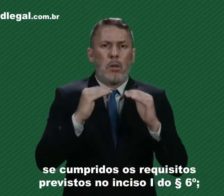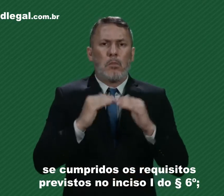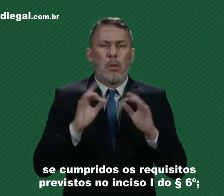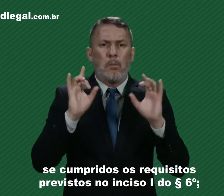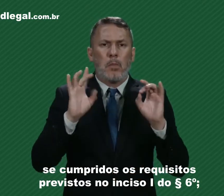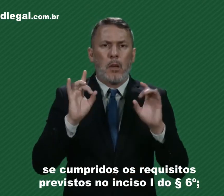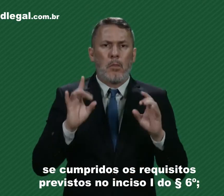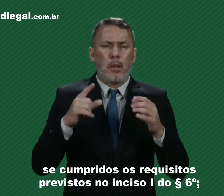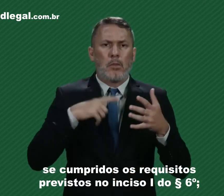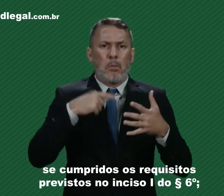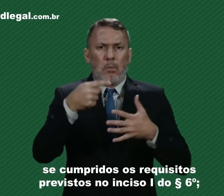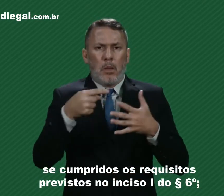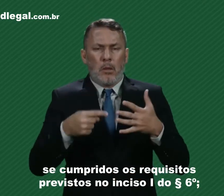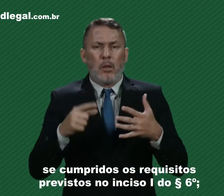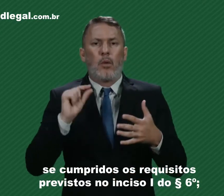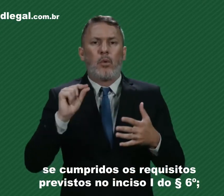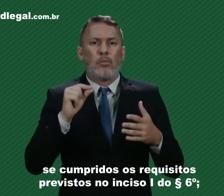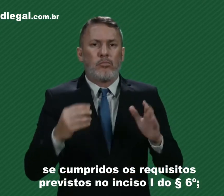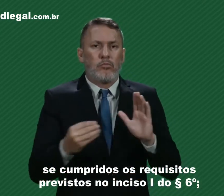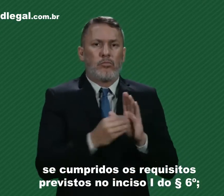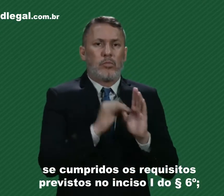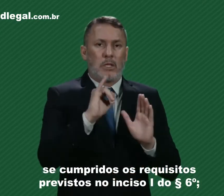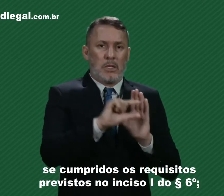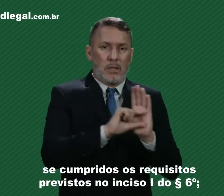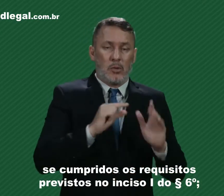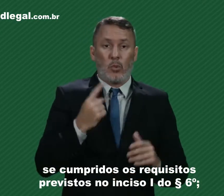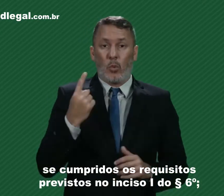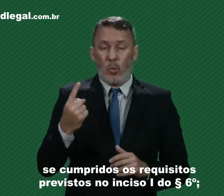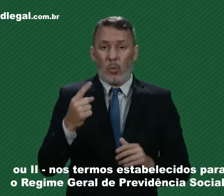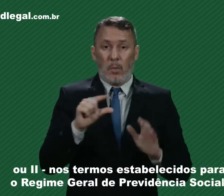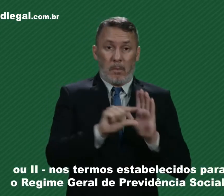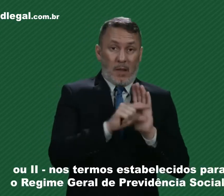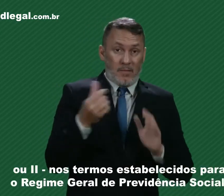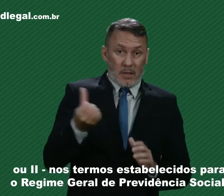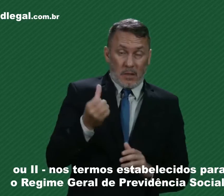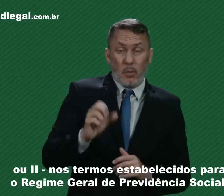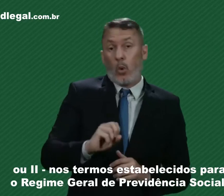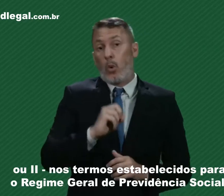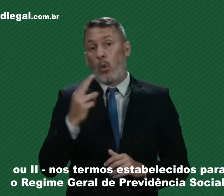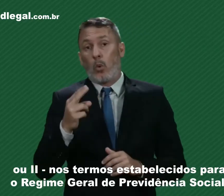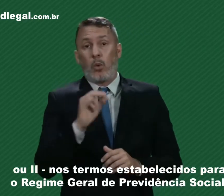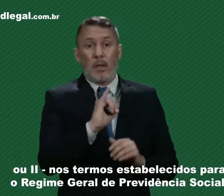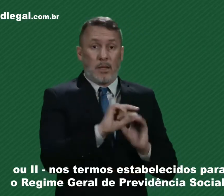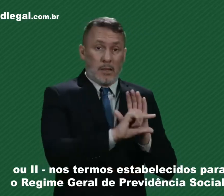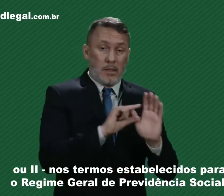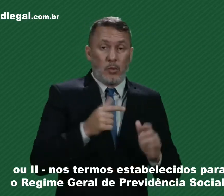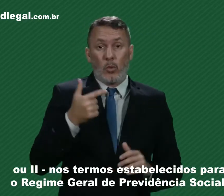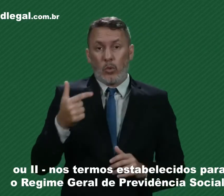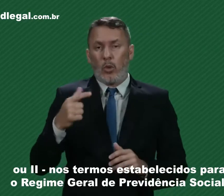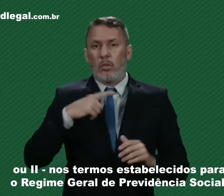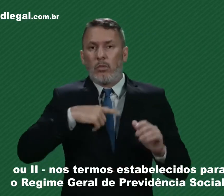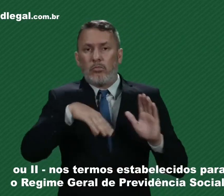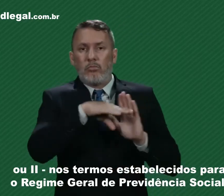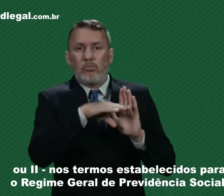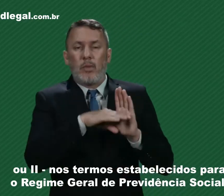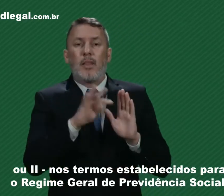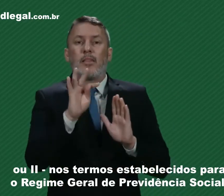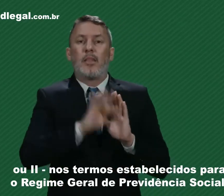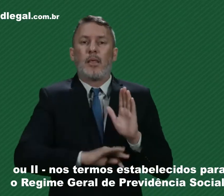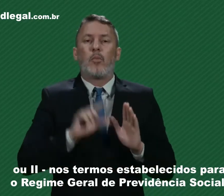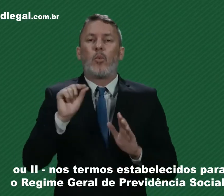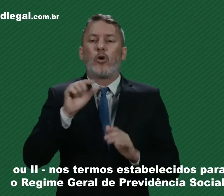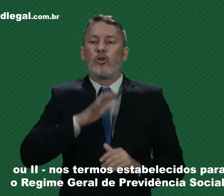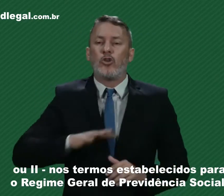os requisitos previstos no inciso 1 do parágrafo 6º, ou, inciso 2, nos termos estabelecidos para